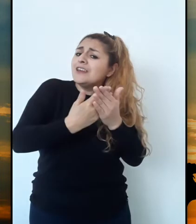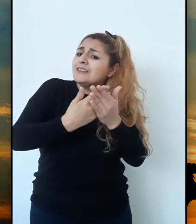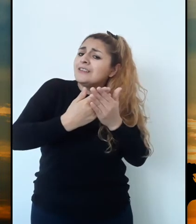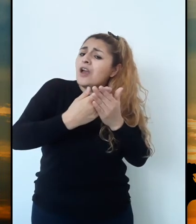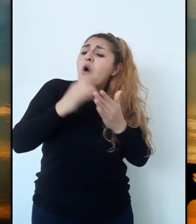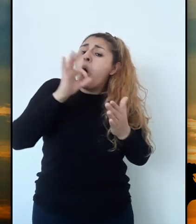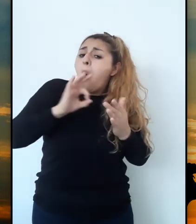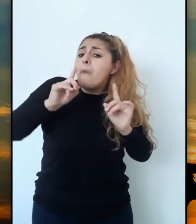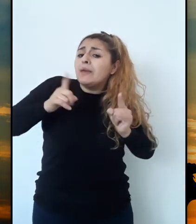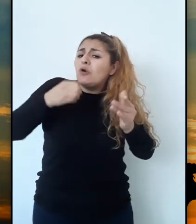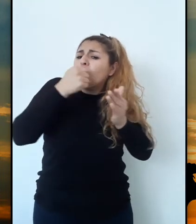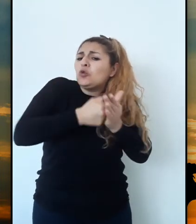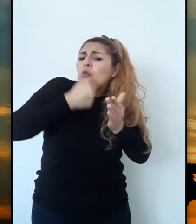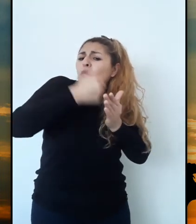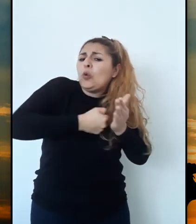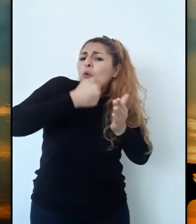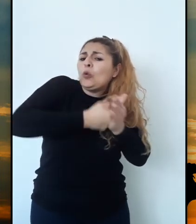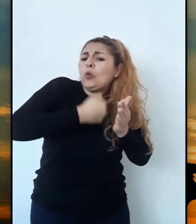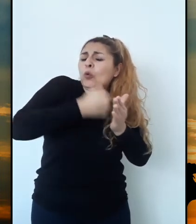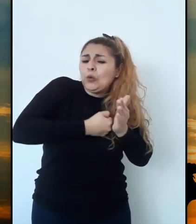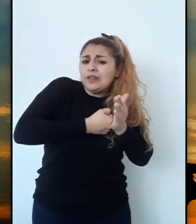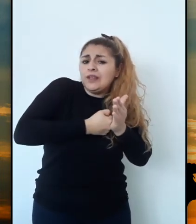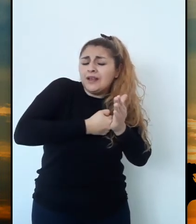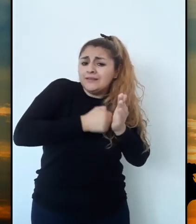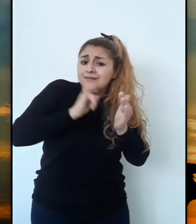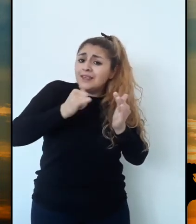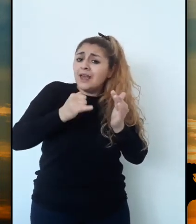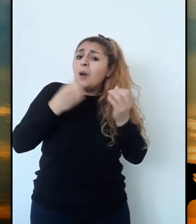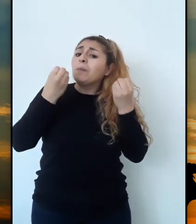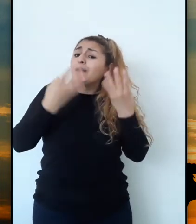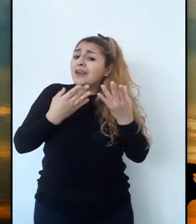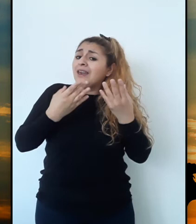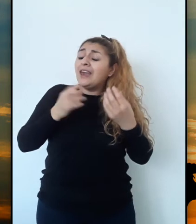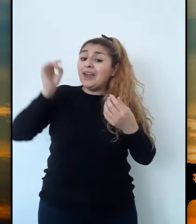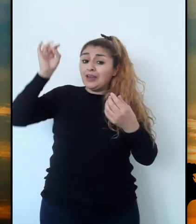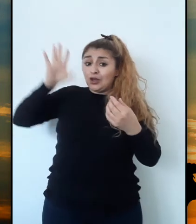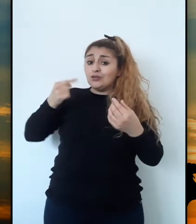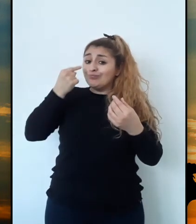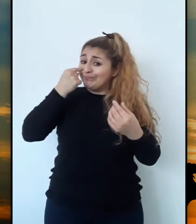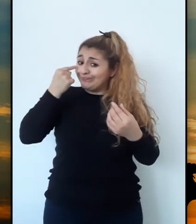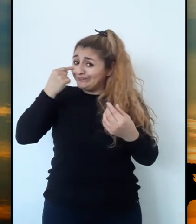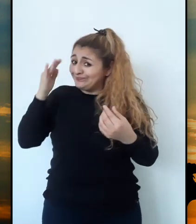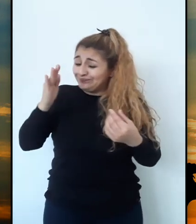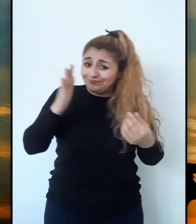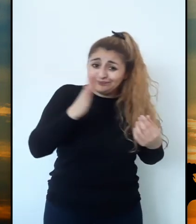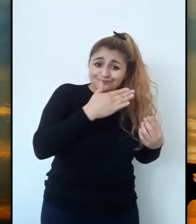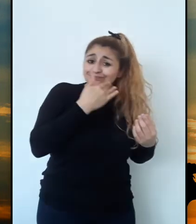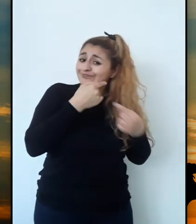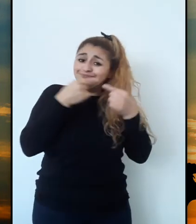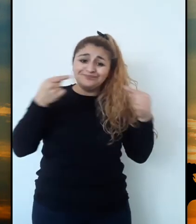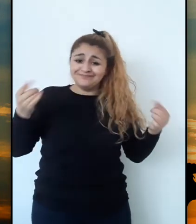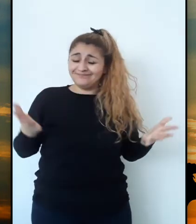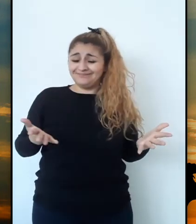choses, Dios va a utilizar todas las cosas, toutes choses, todas las cosas, afin d'être